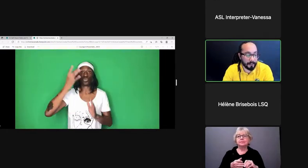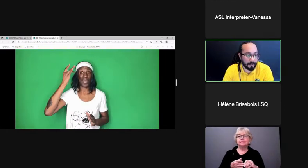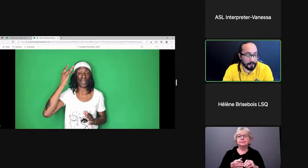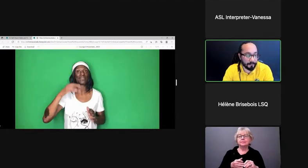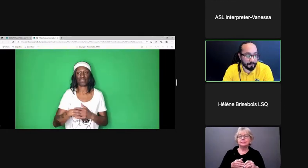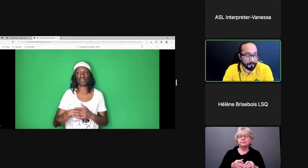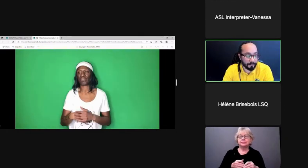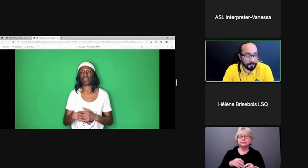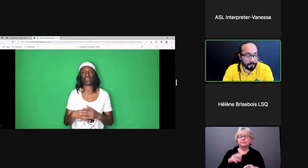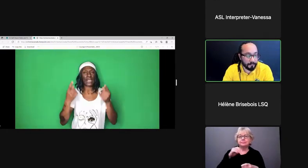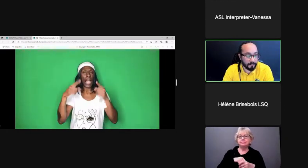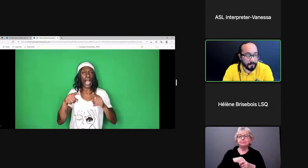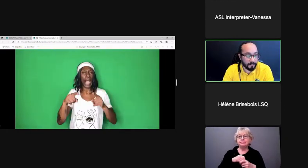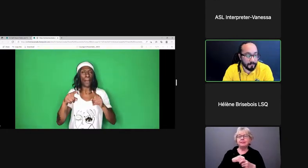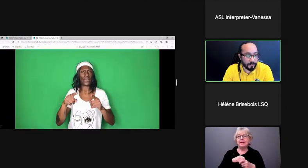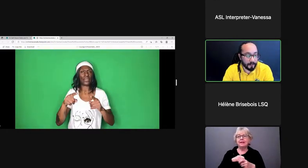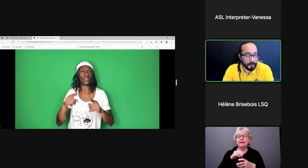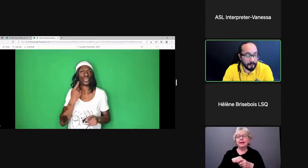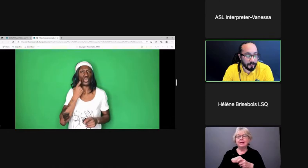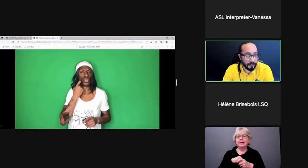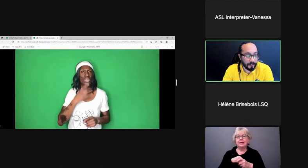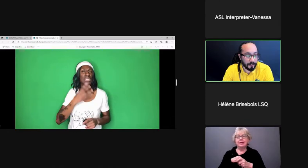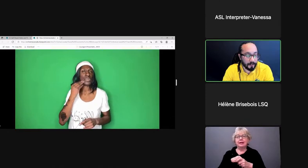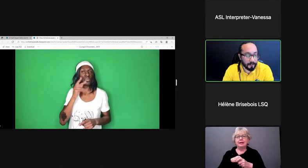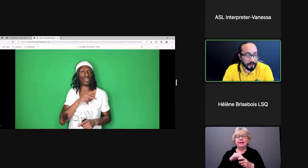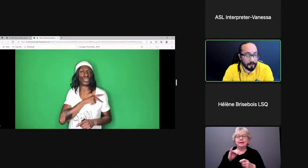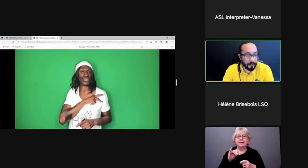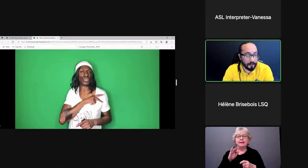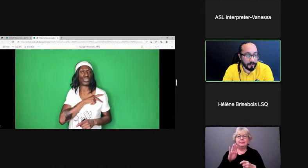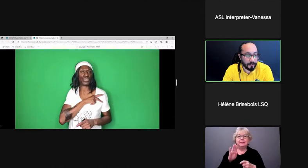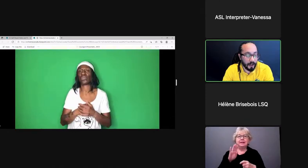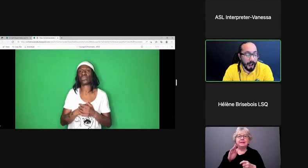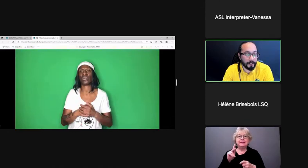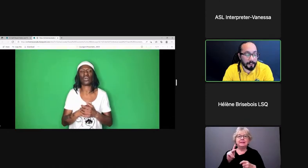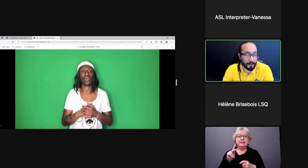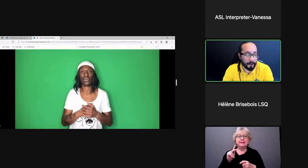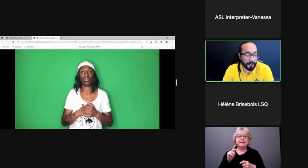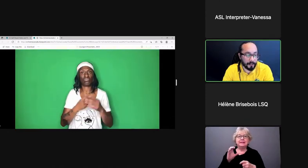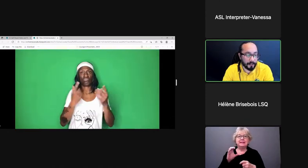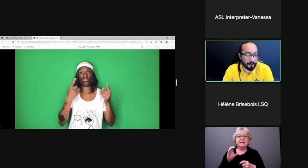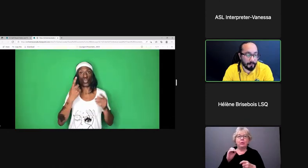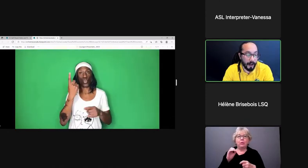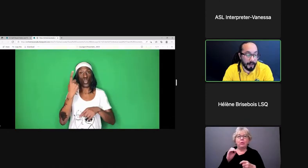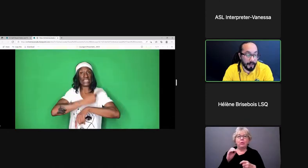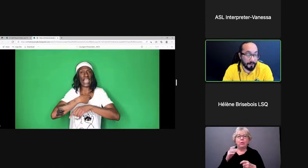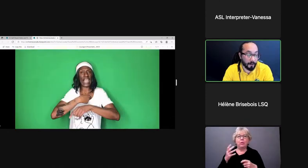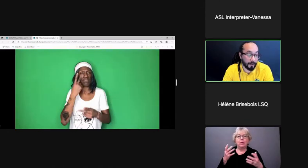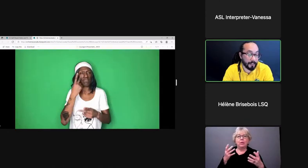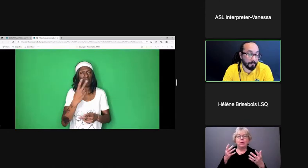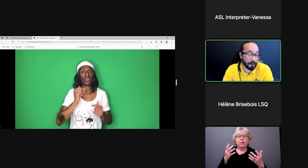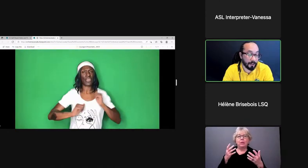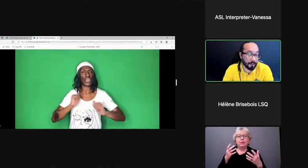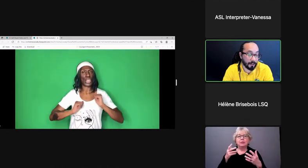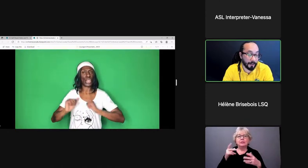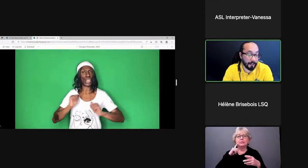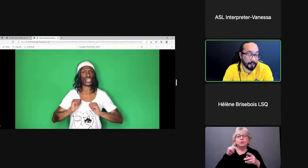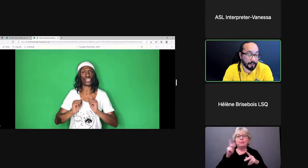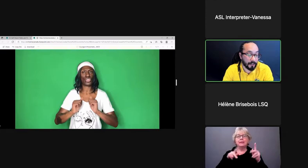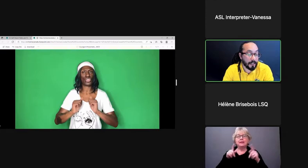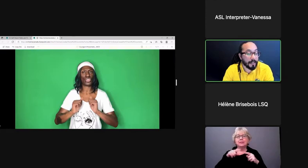Dans les cas de IBPCO, donc les Autochtones, noirs et personnes de couleur,